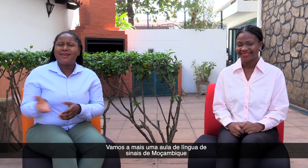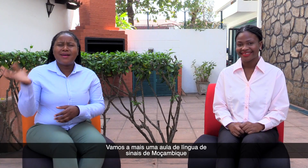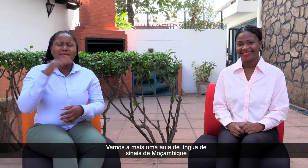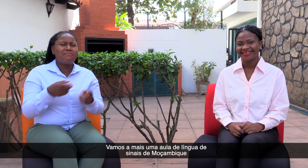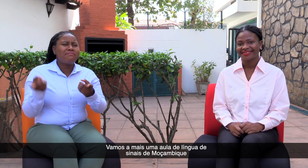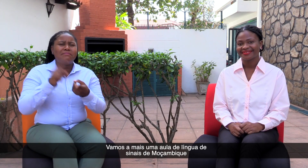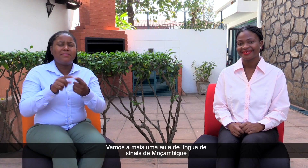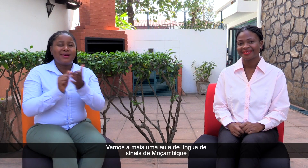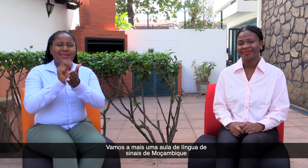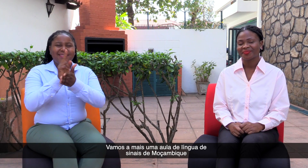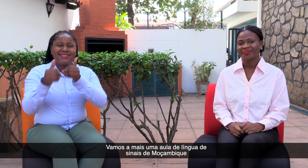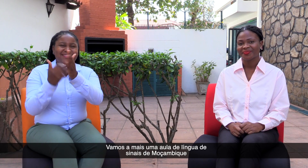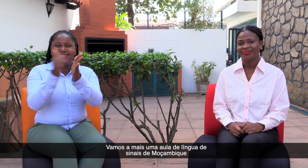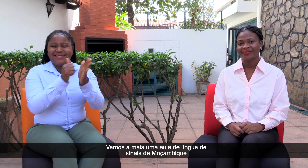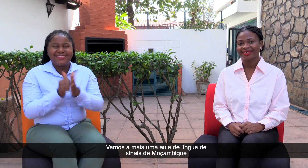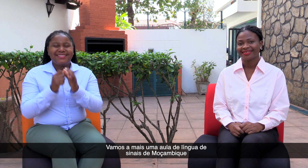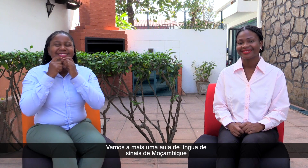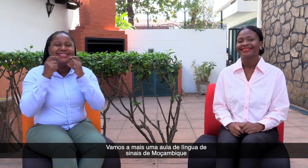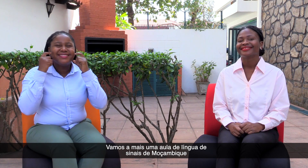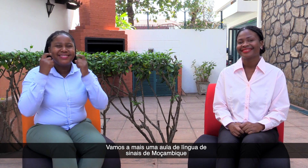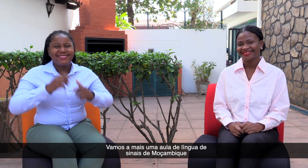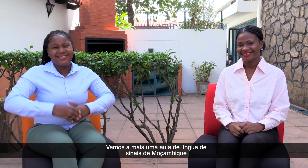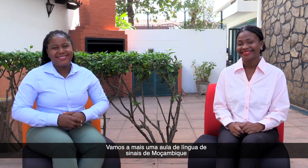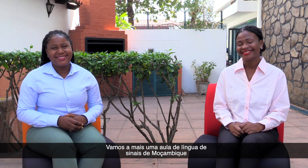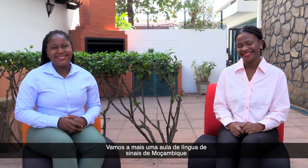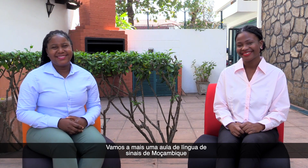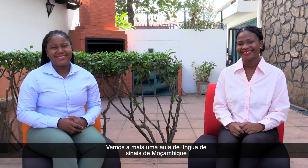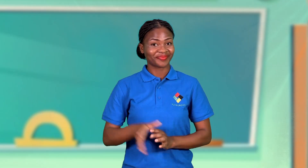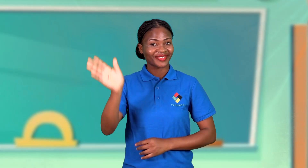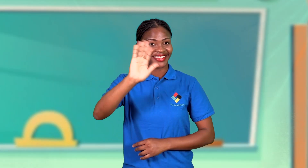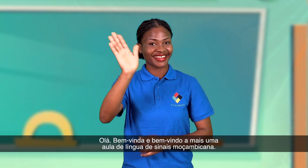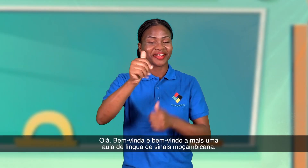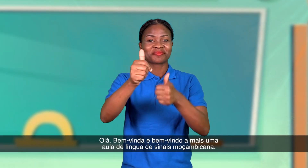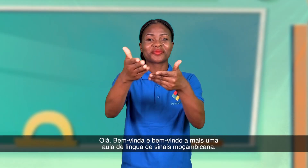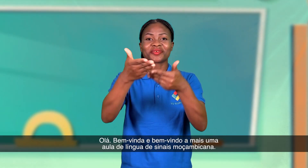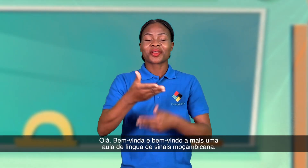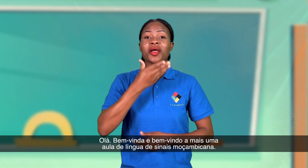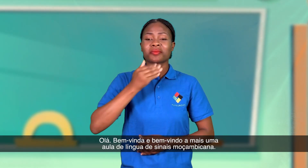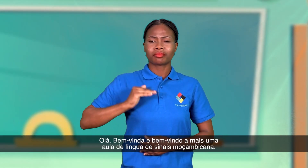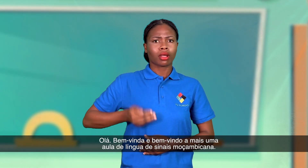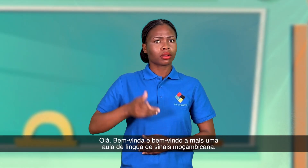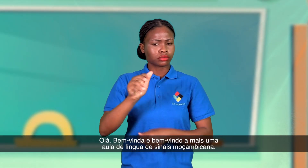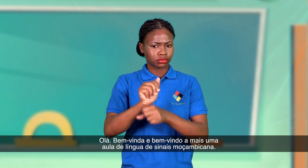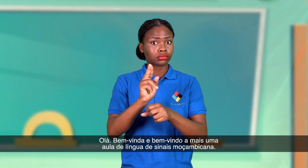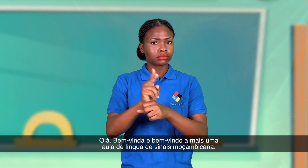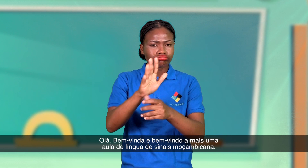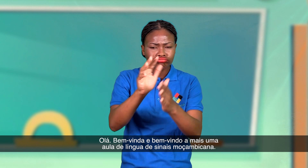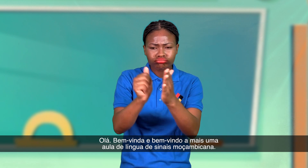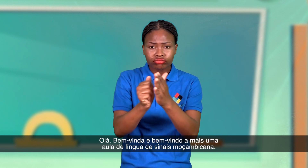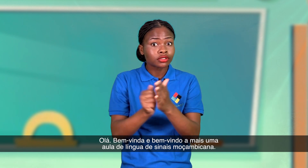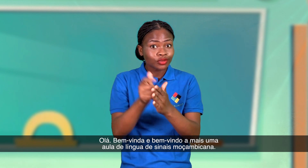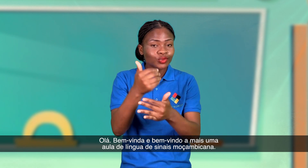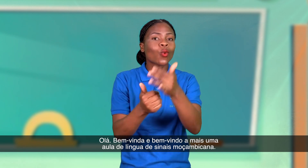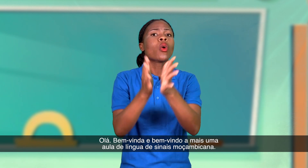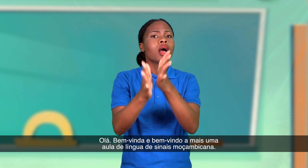Vamos a mais uma aula de língua de sinais de Moçambique. Olá, bem-vindo e bem-vinda a mais uma aula